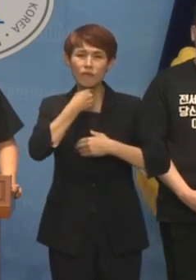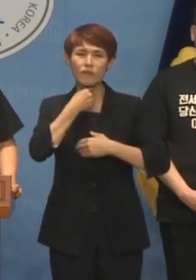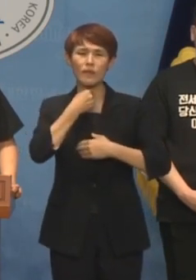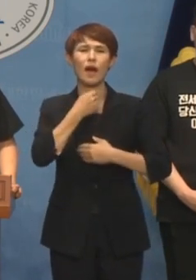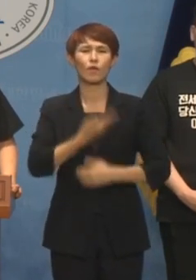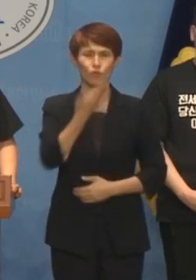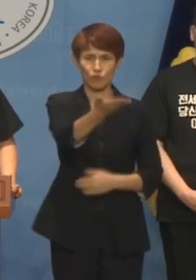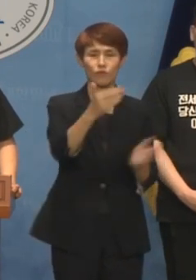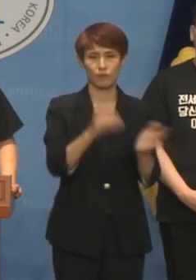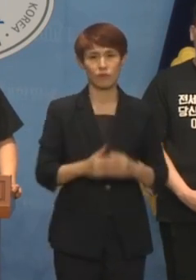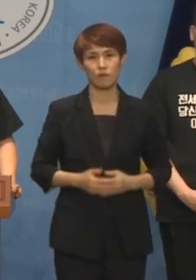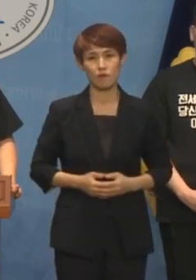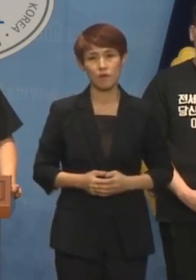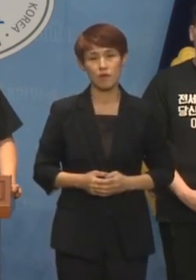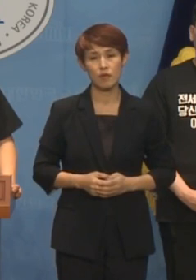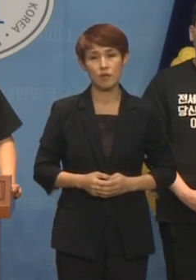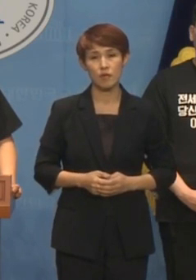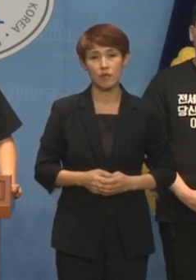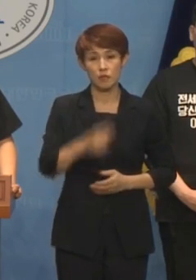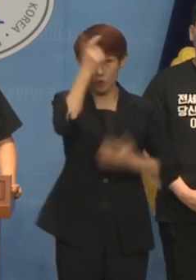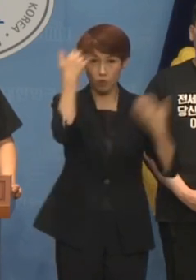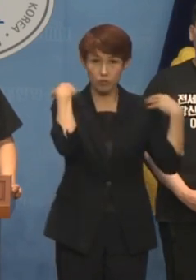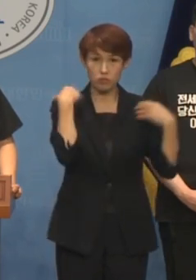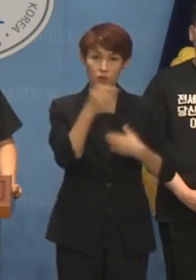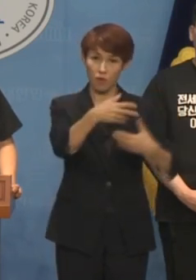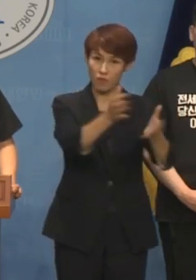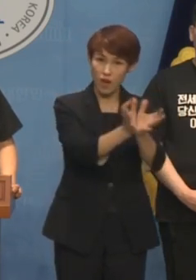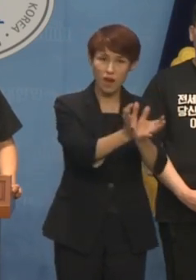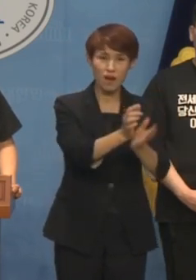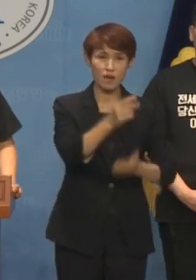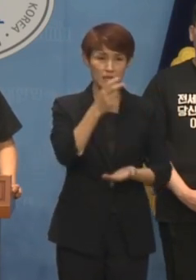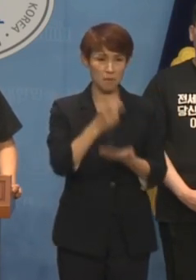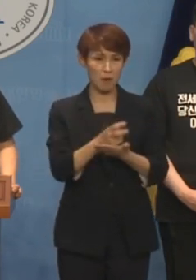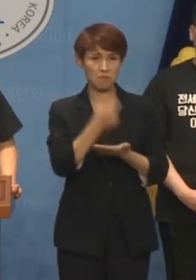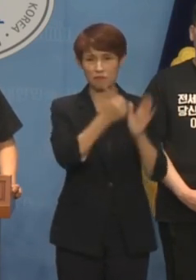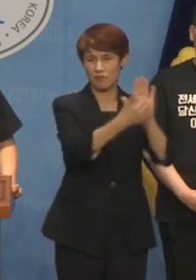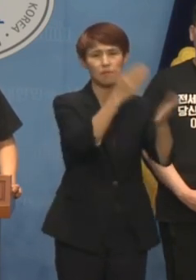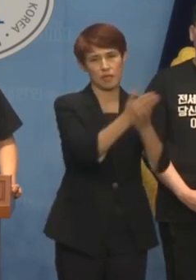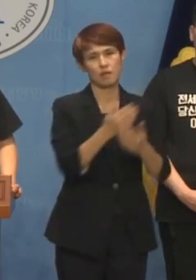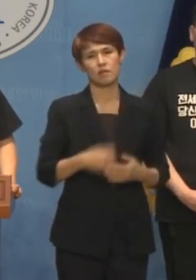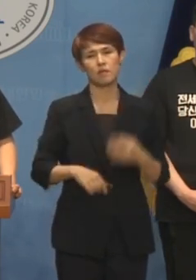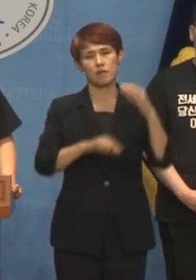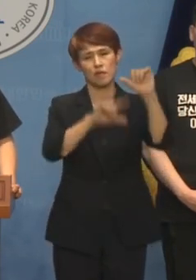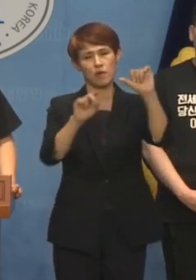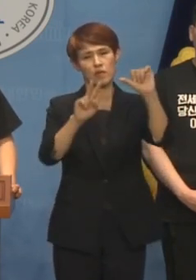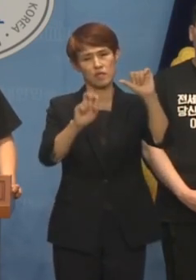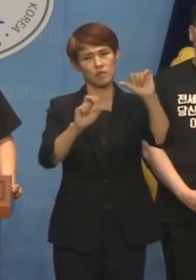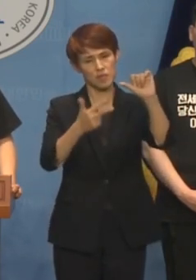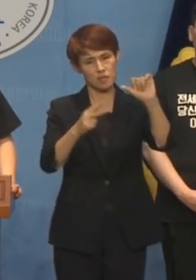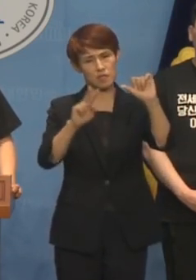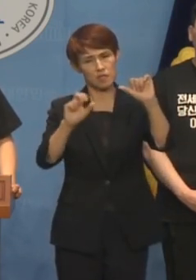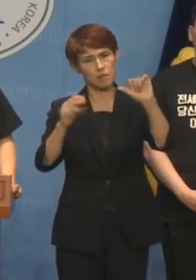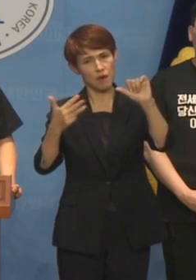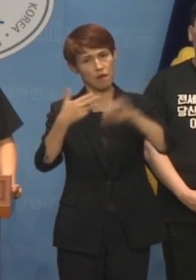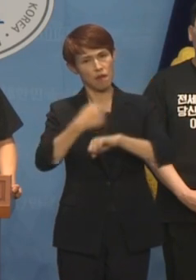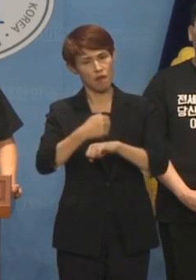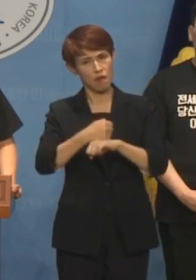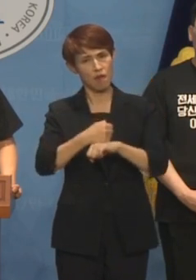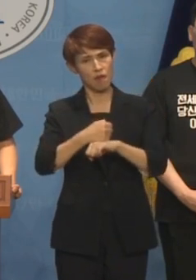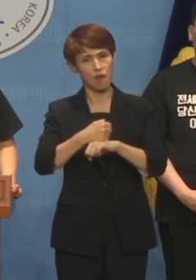이 법안을 거부하지 말아야 합니다. 빠르면 27일, 28일에 연다고 하는데